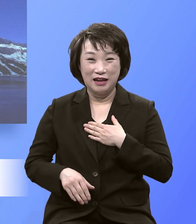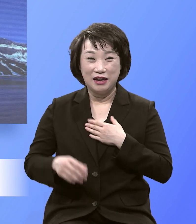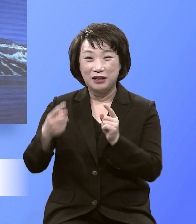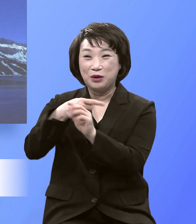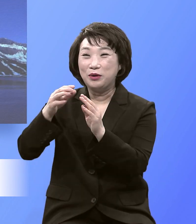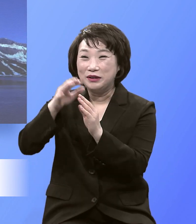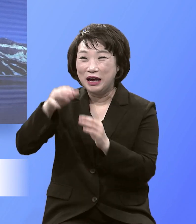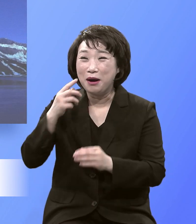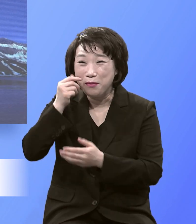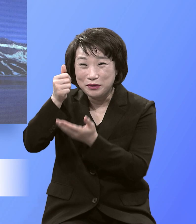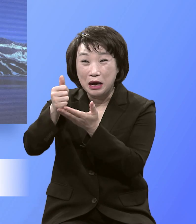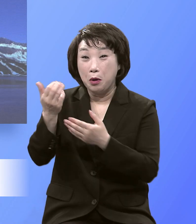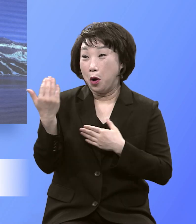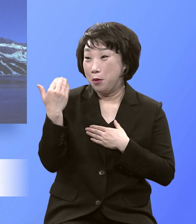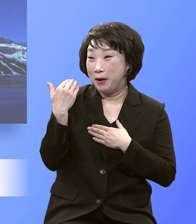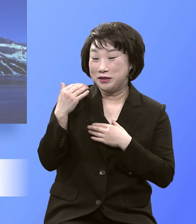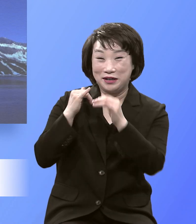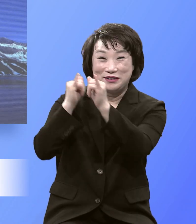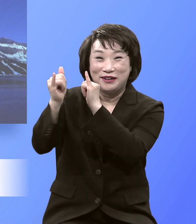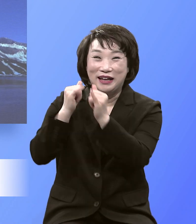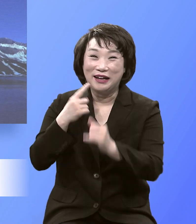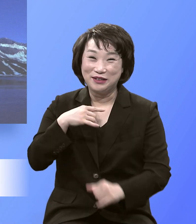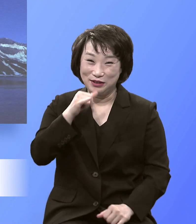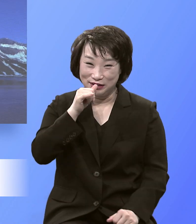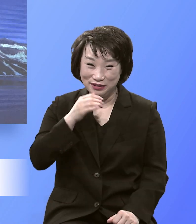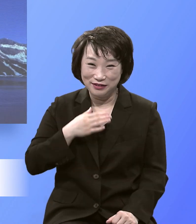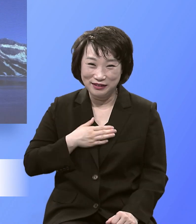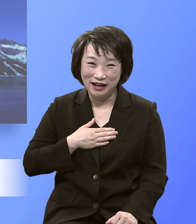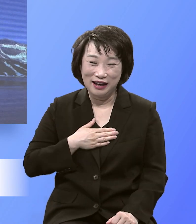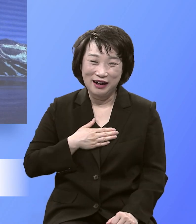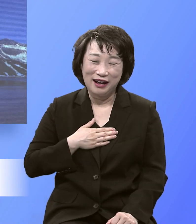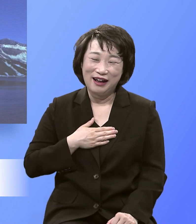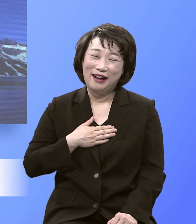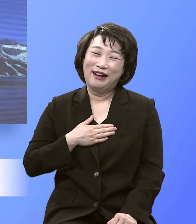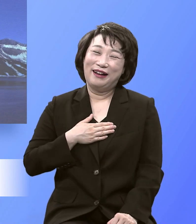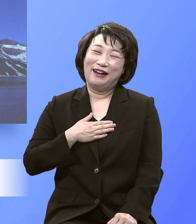목사님 얼마 전에 전화를 통했는데,